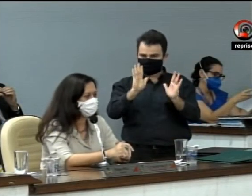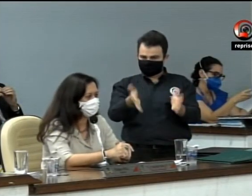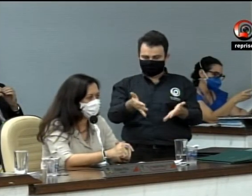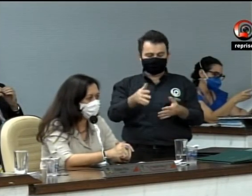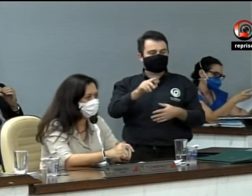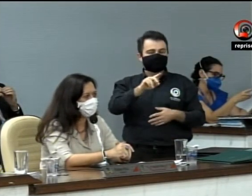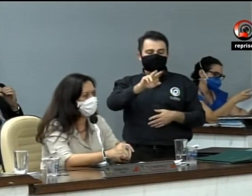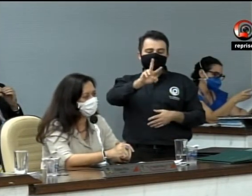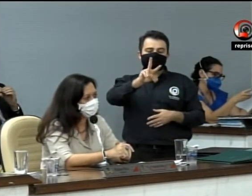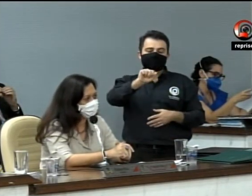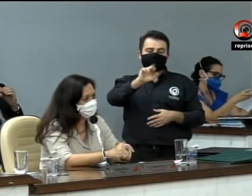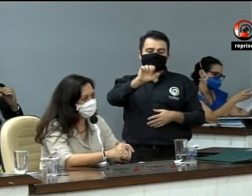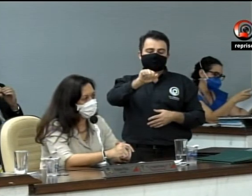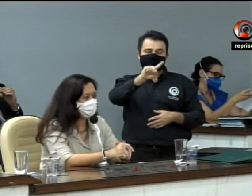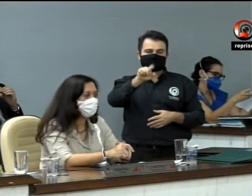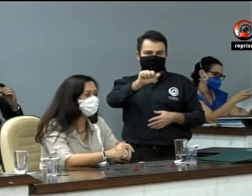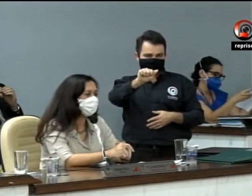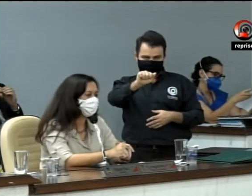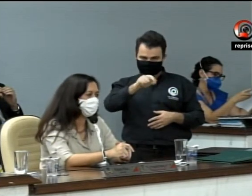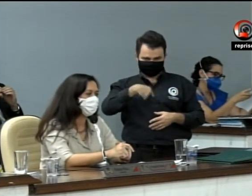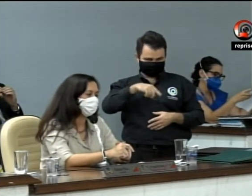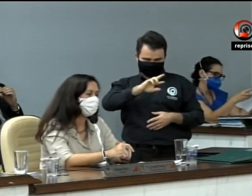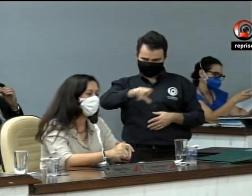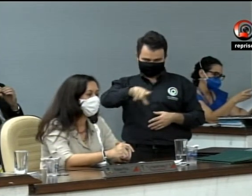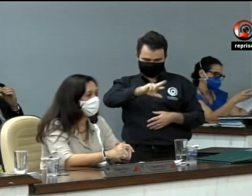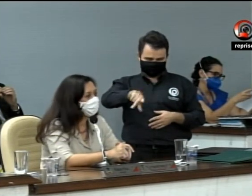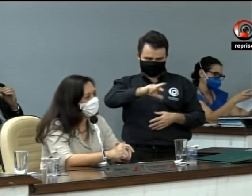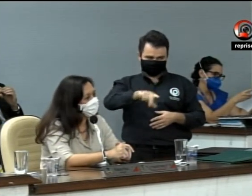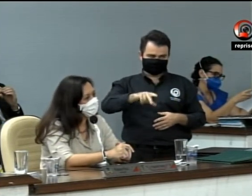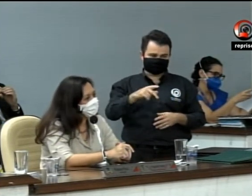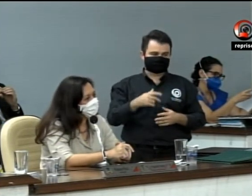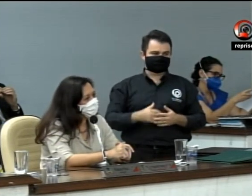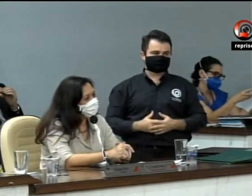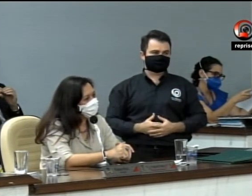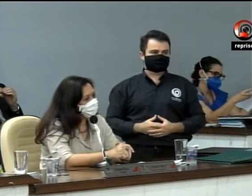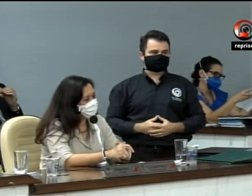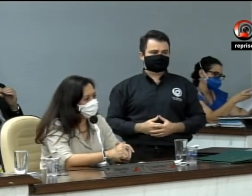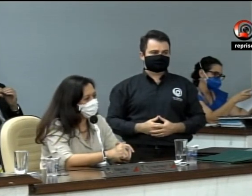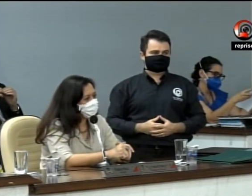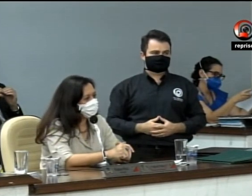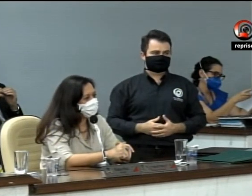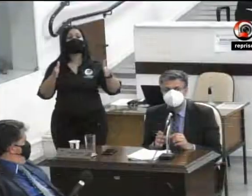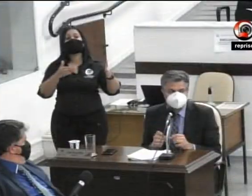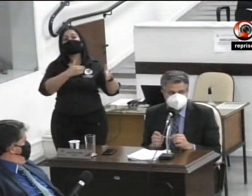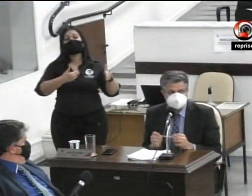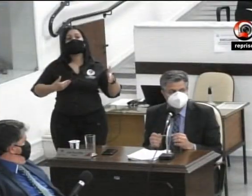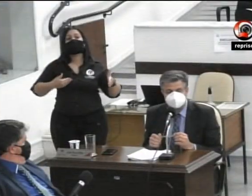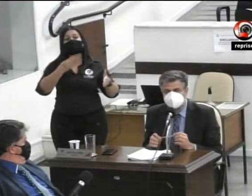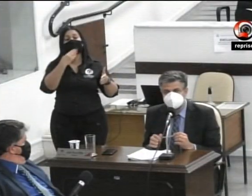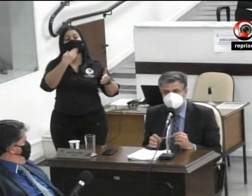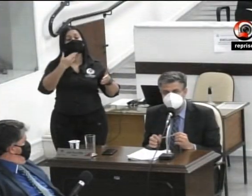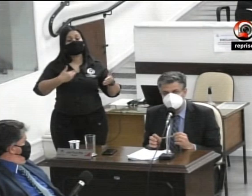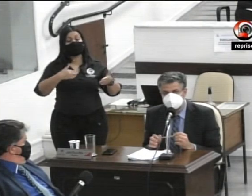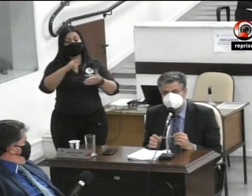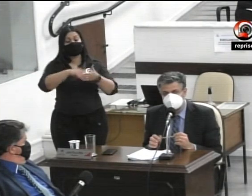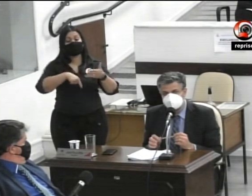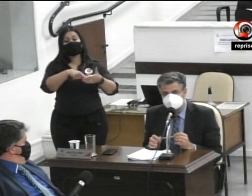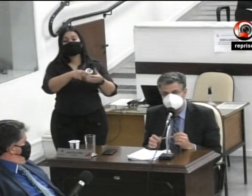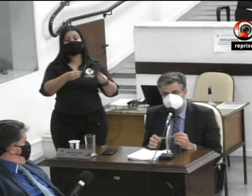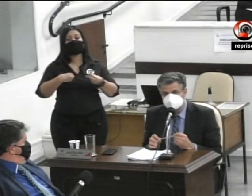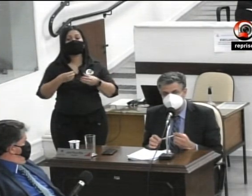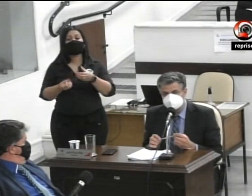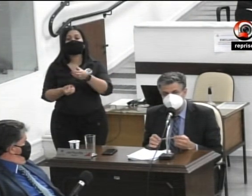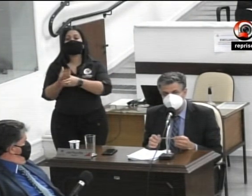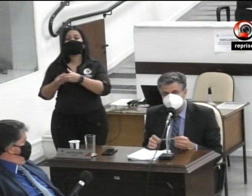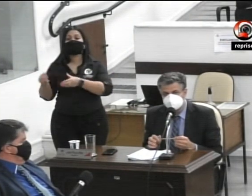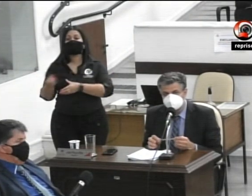do cargo criado. E o governo, quando que o governo vai enviar o projeto para casa para criando os cargos?